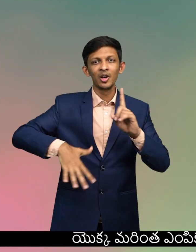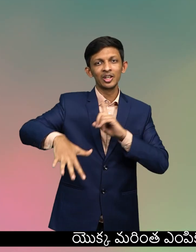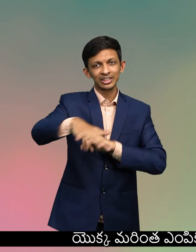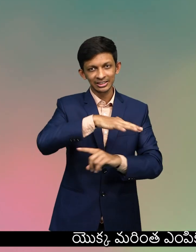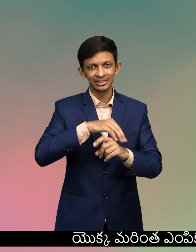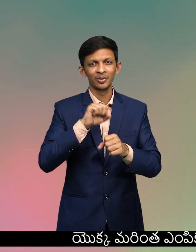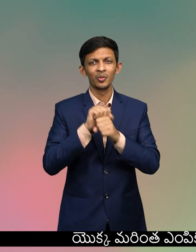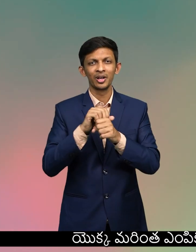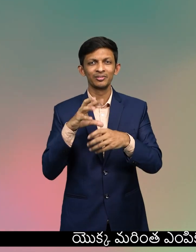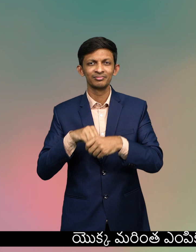అందిస్తుంది.